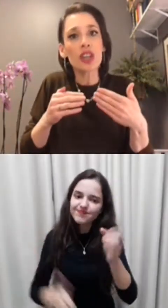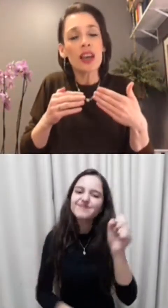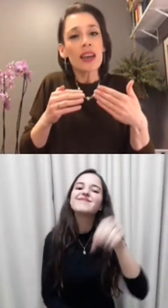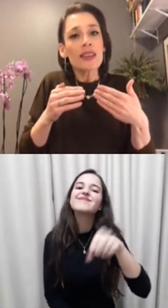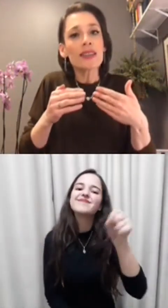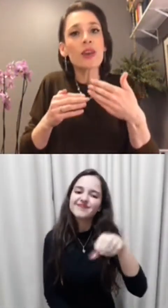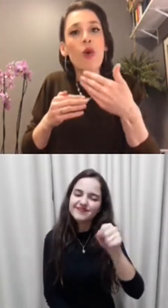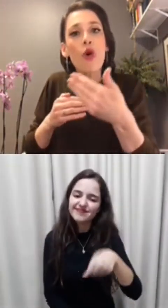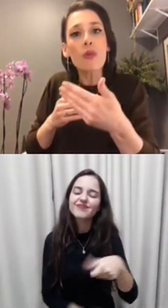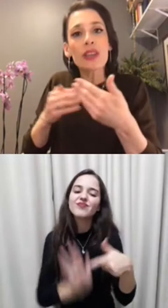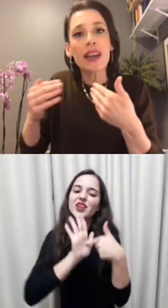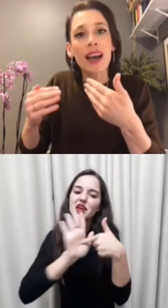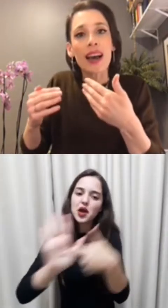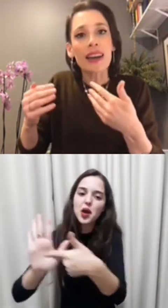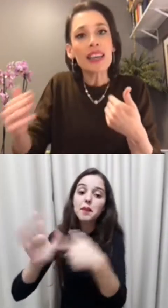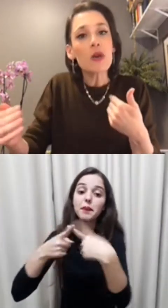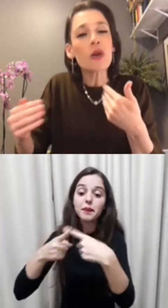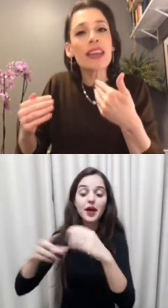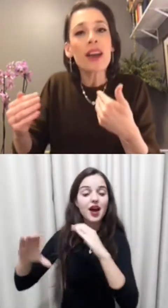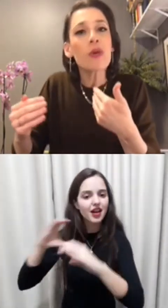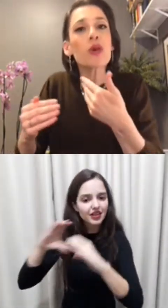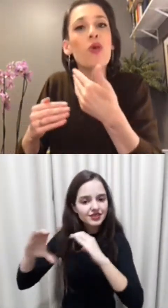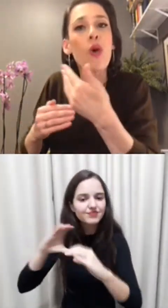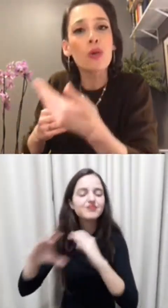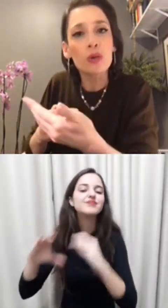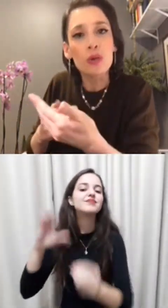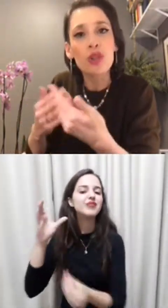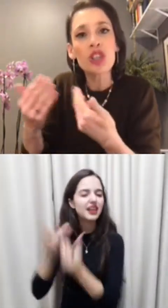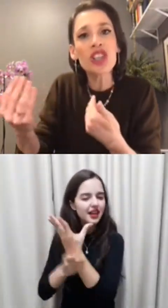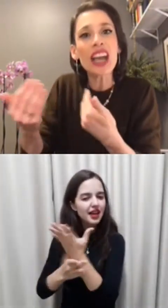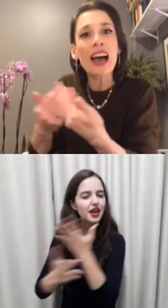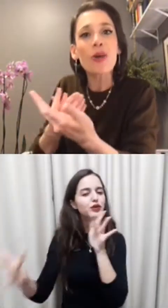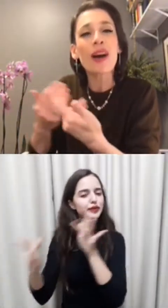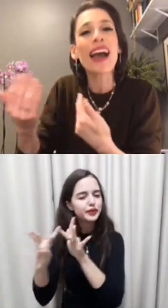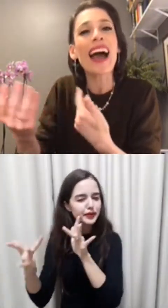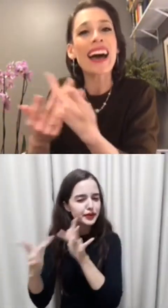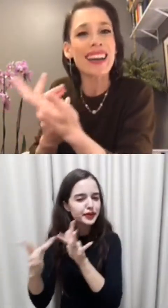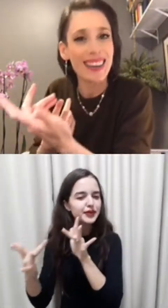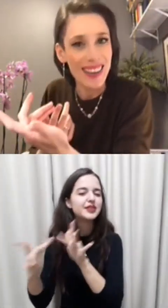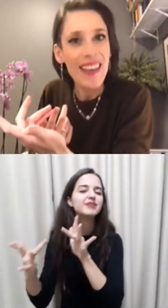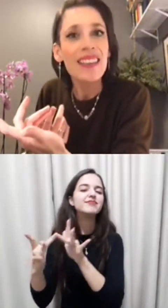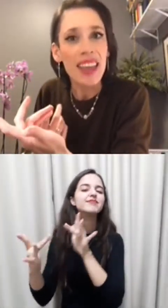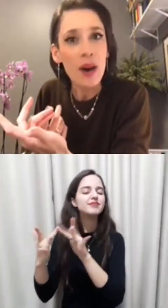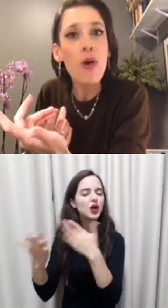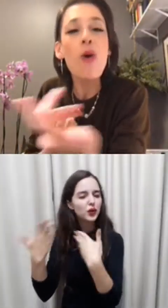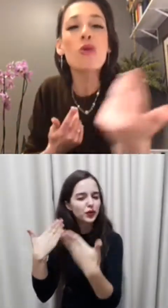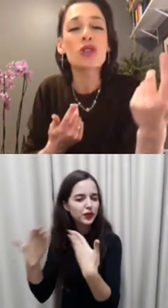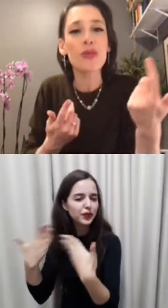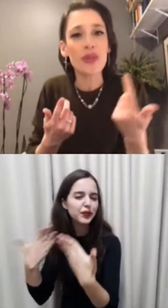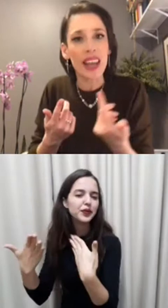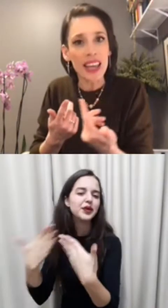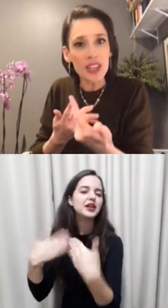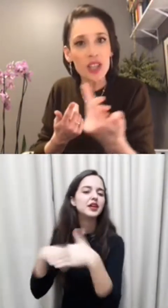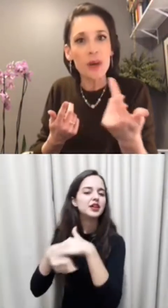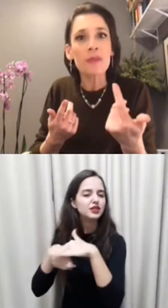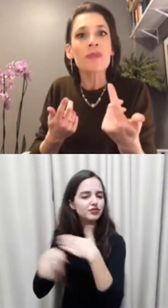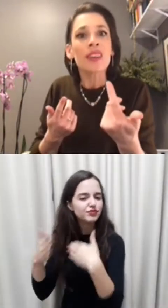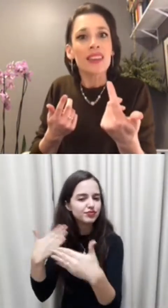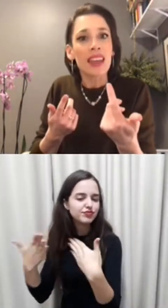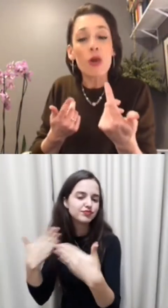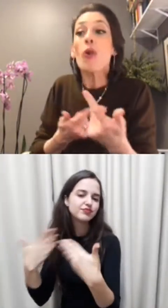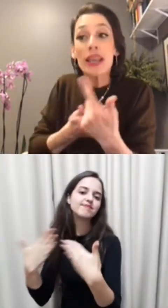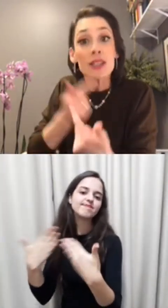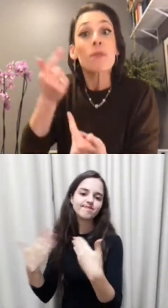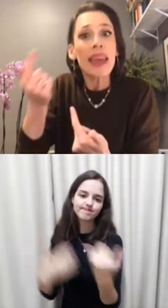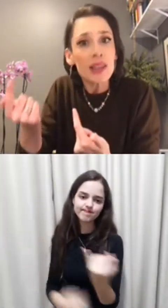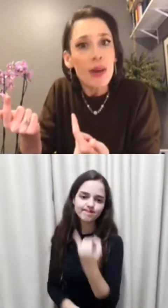de se comunicar, ir ao encontro, dialogar, né, com o diferente, né,